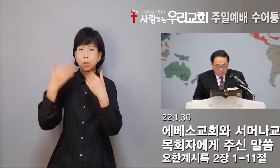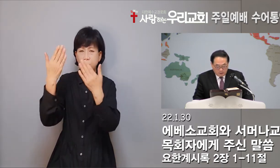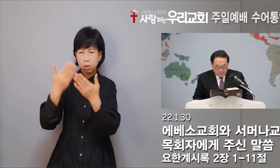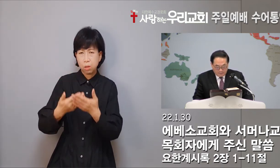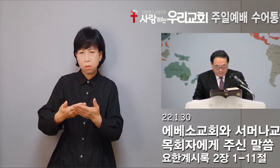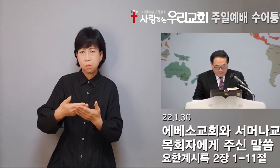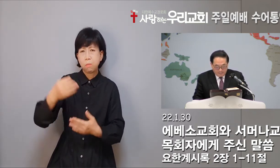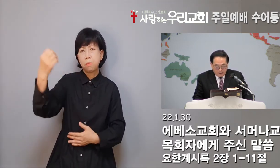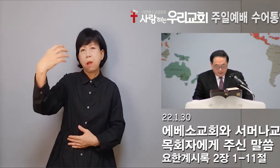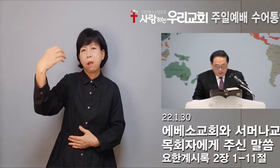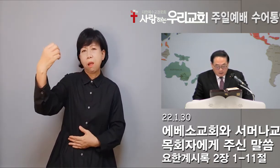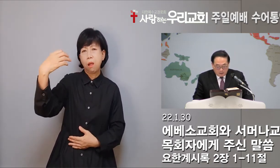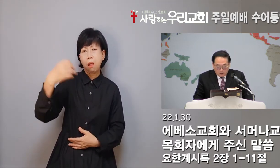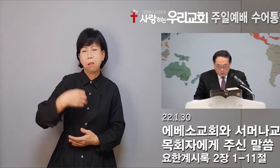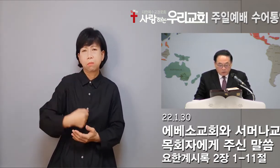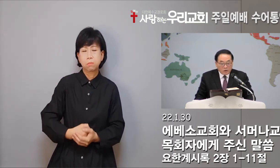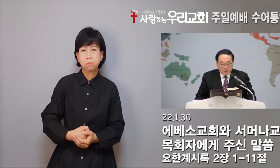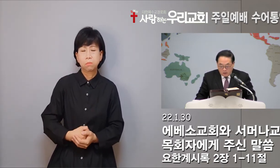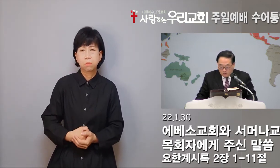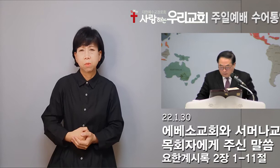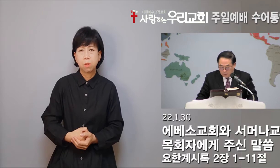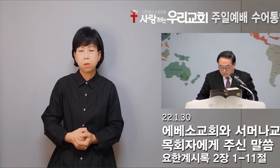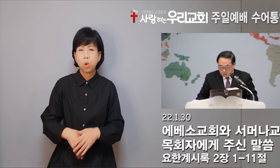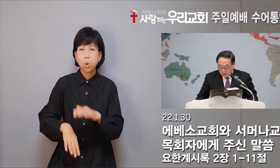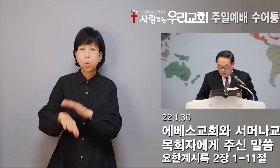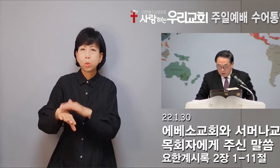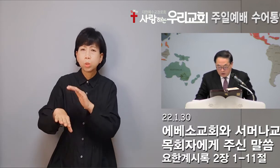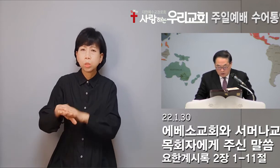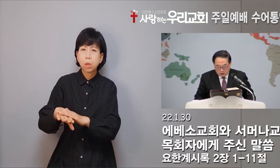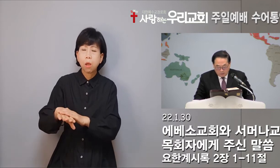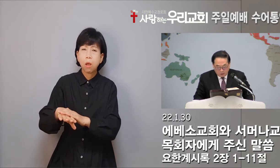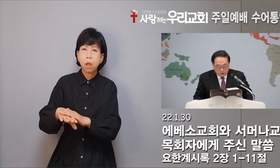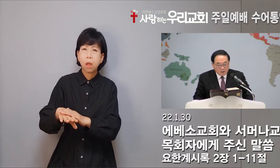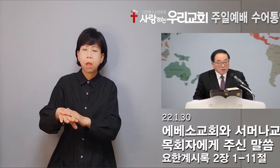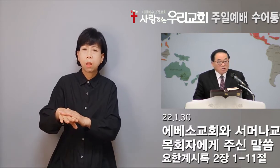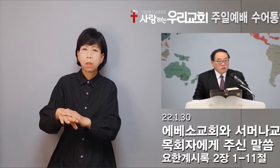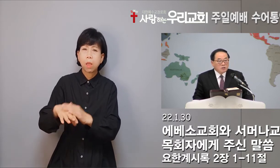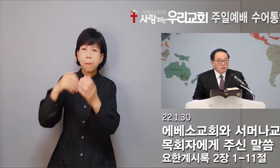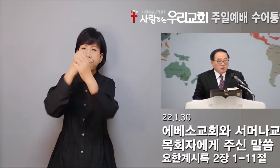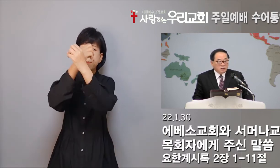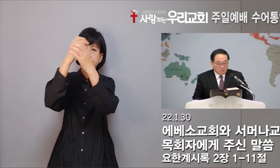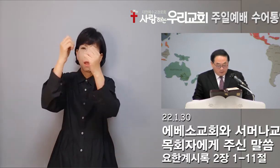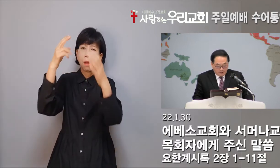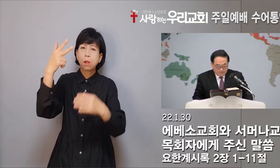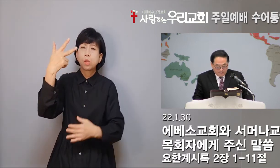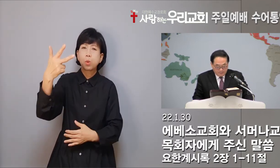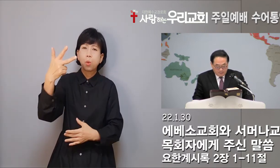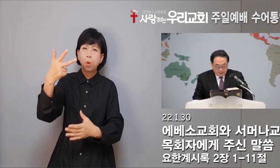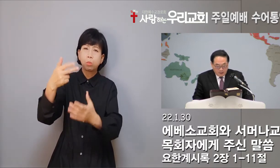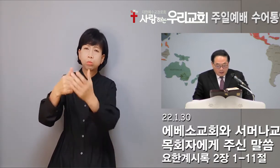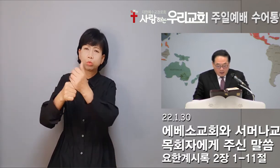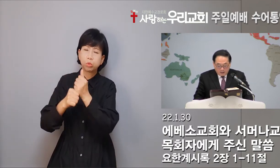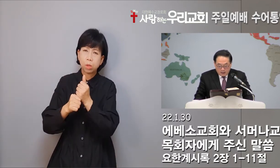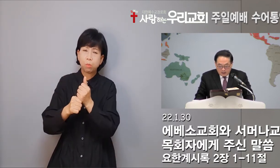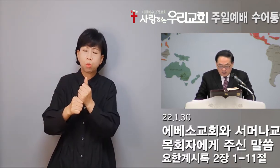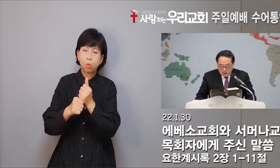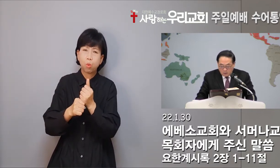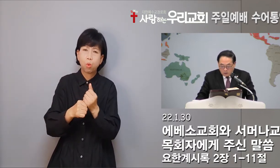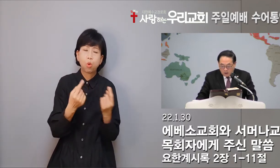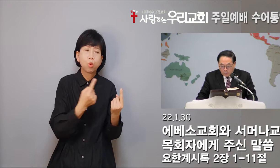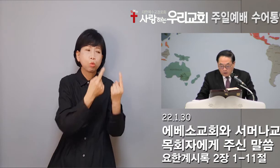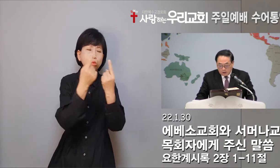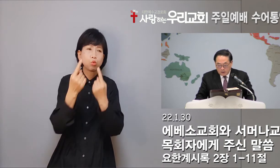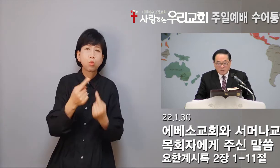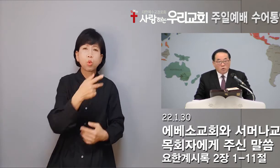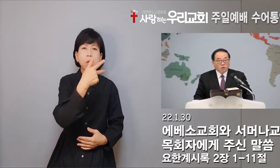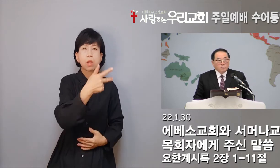주신 것입니다. 그는 오른손에 일곱 뼈를 붙잡고 일곱 금토대를 거니시는 이시입니다. 아시아에 있는 일곱